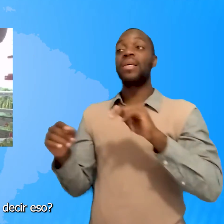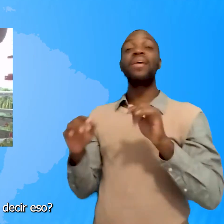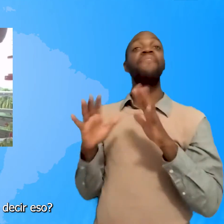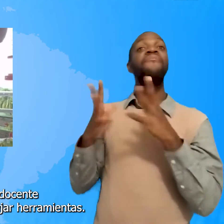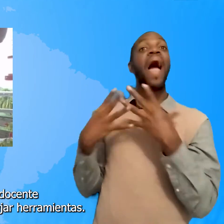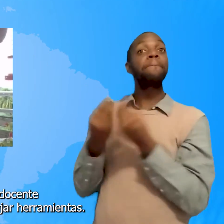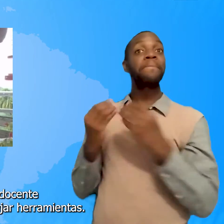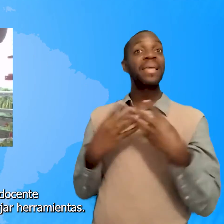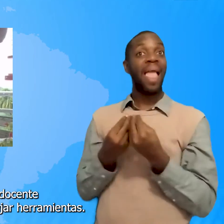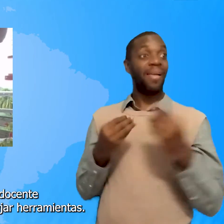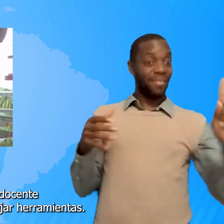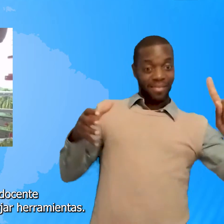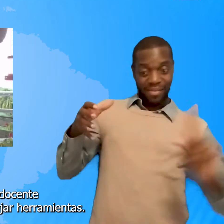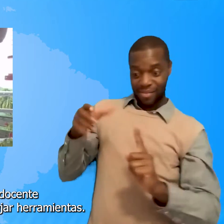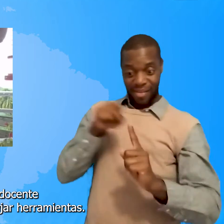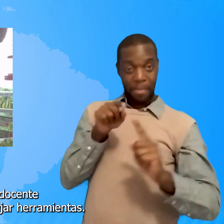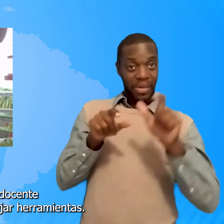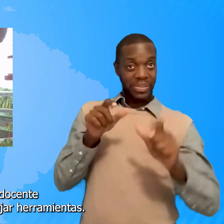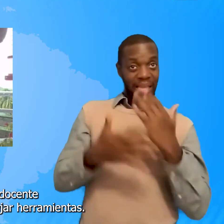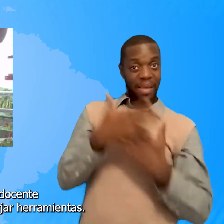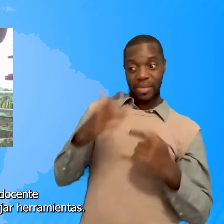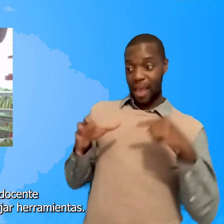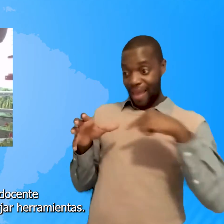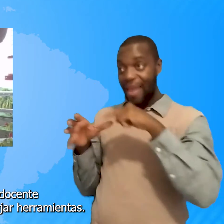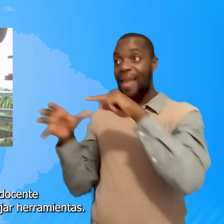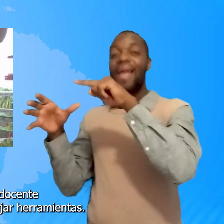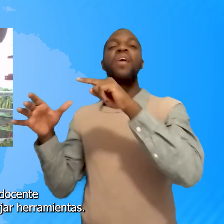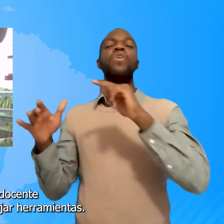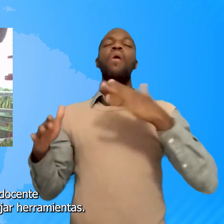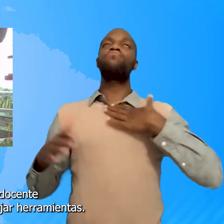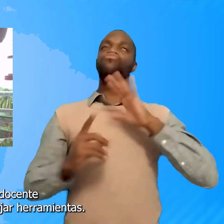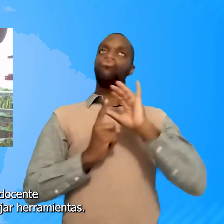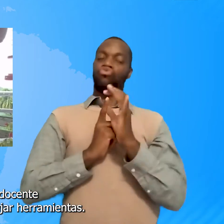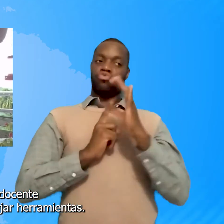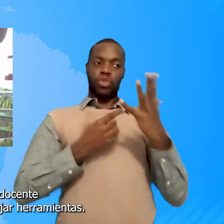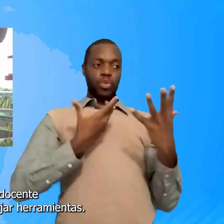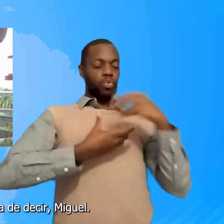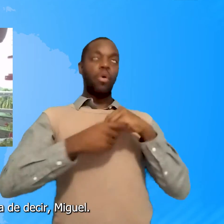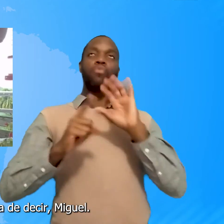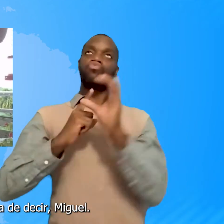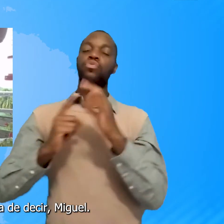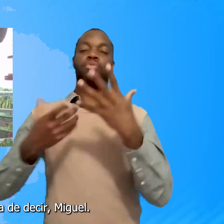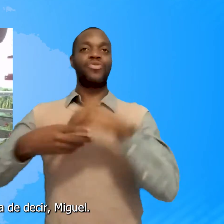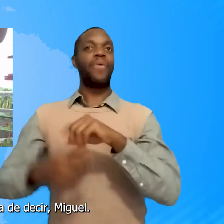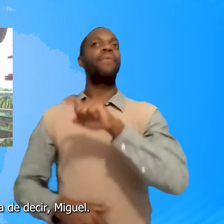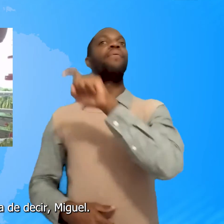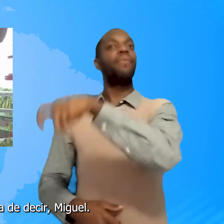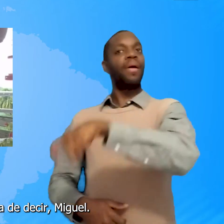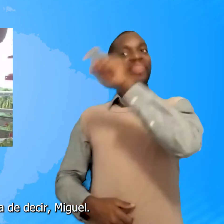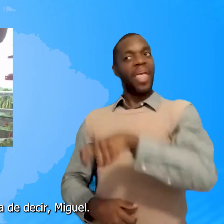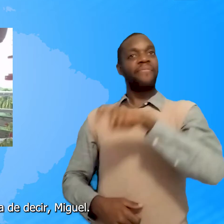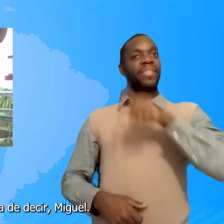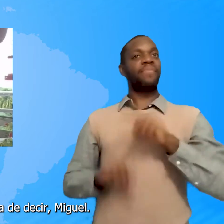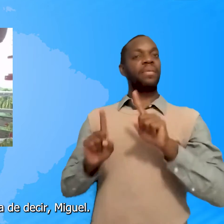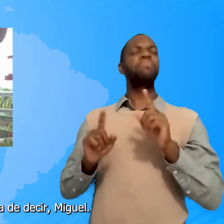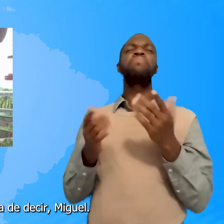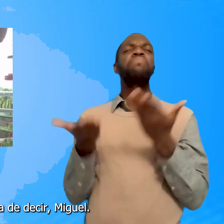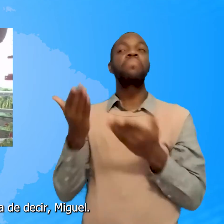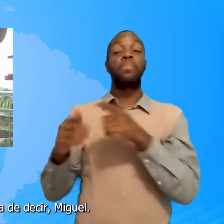quiere decir eso? Que un docente sepa cómo manejar herramientas. Lo que usted acaba de decir,